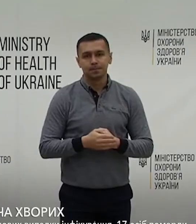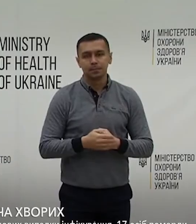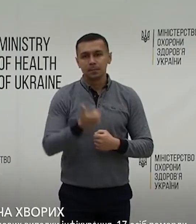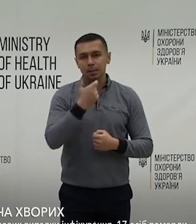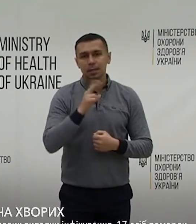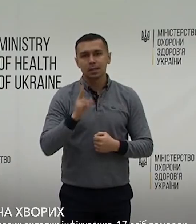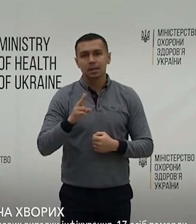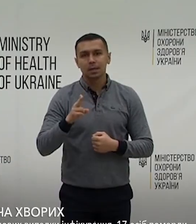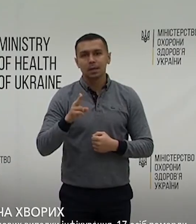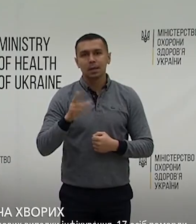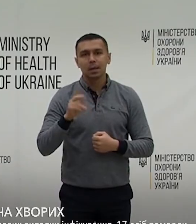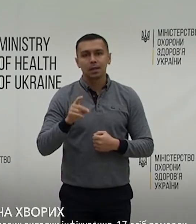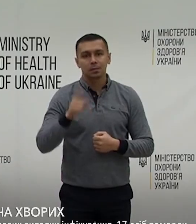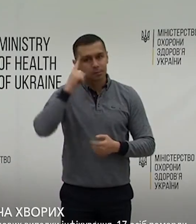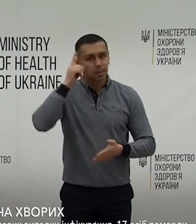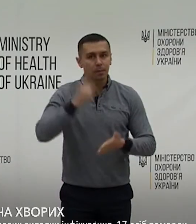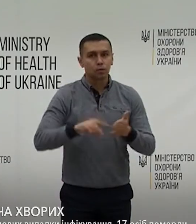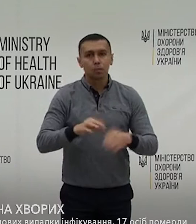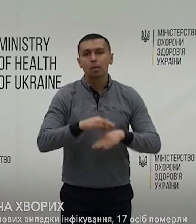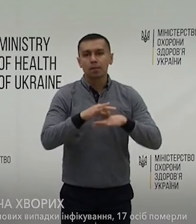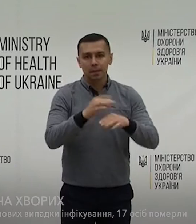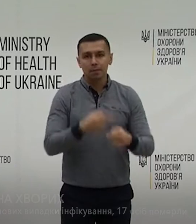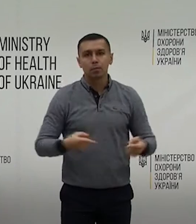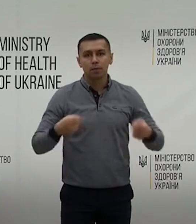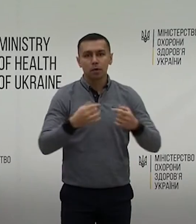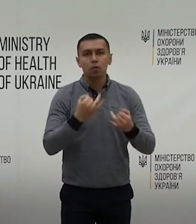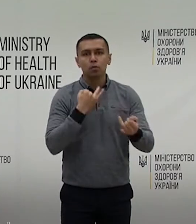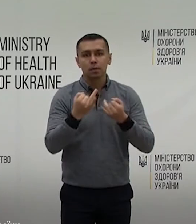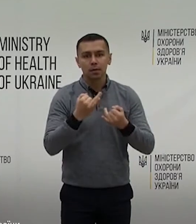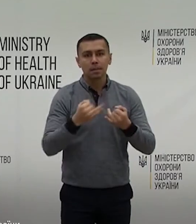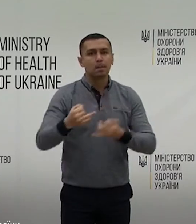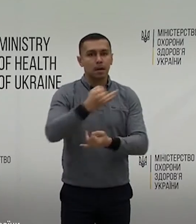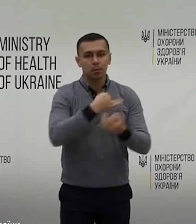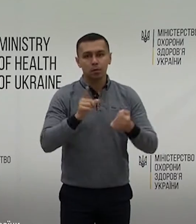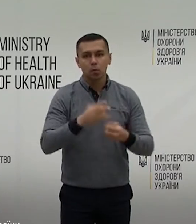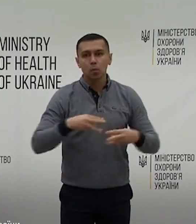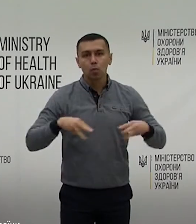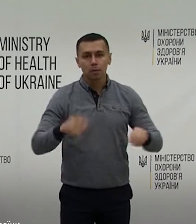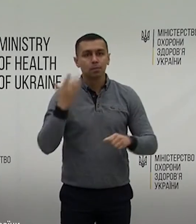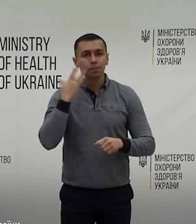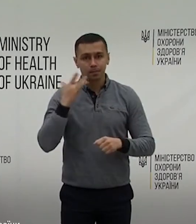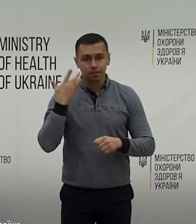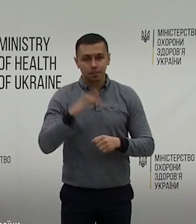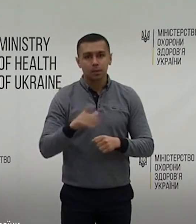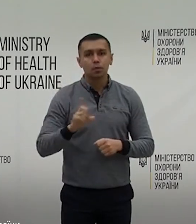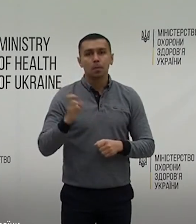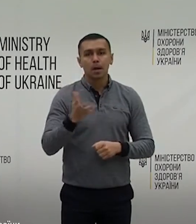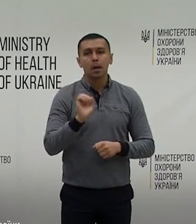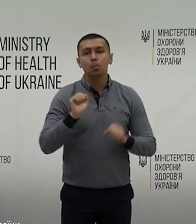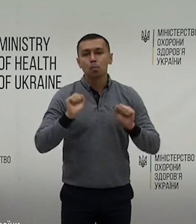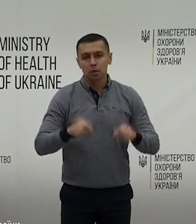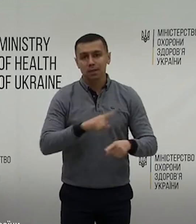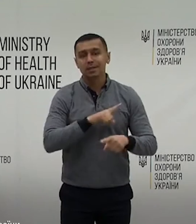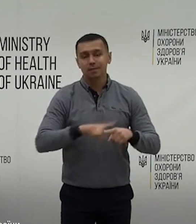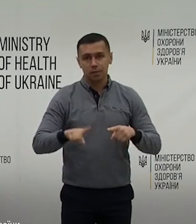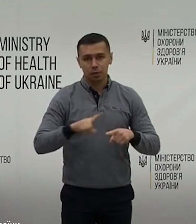Пані Крістіна Квін замерила мене, що проведе відповідні консультації, перемовини з урядом Сполучених Штатів Америки, щоб ми якомога